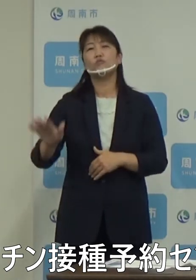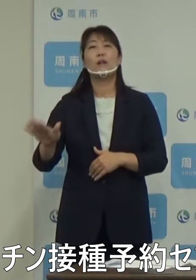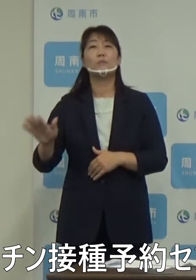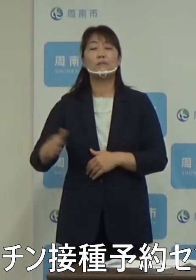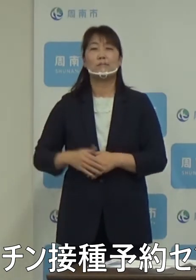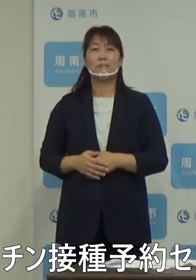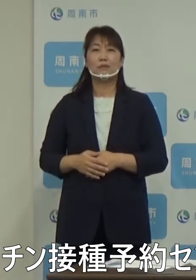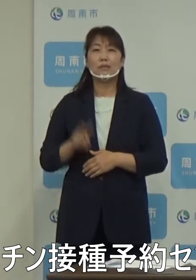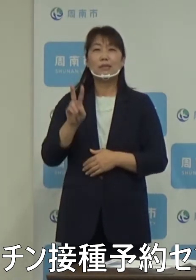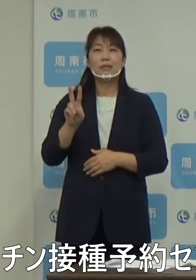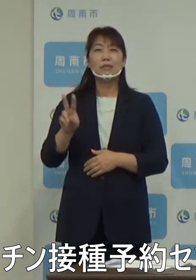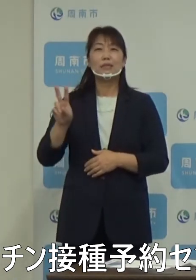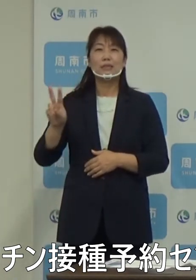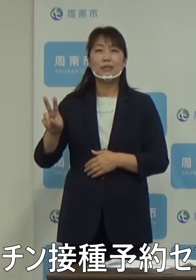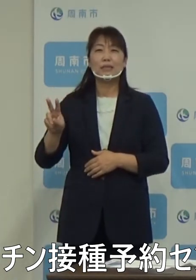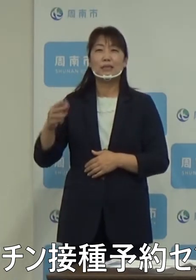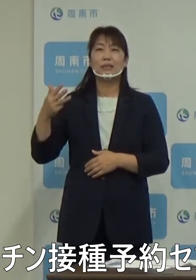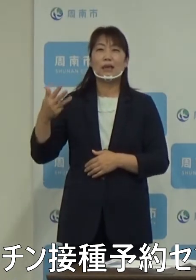号が